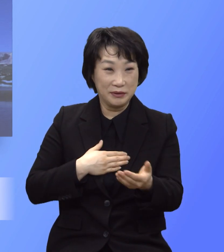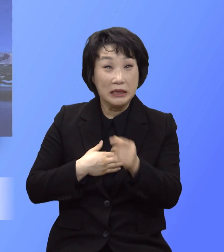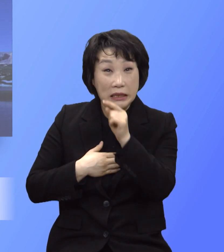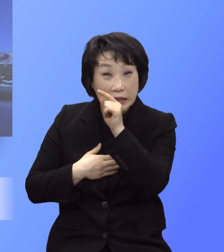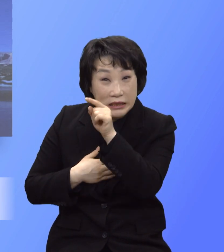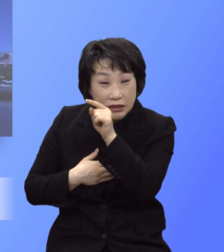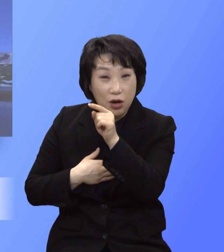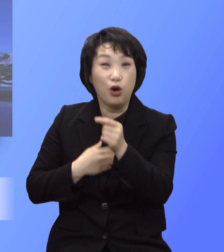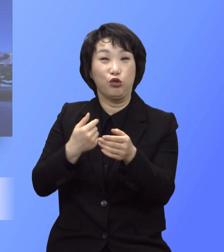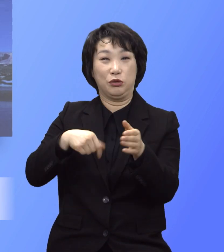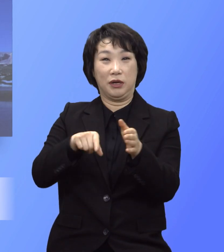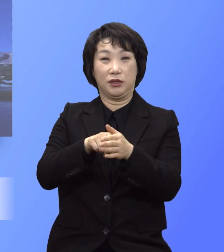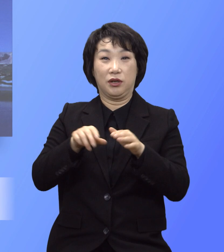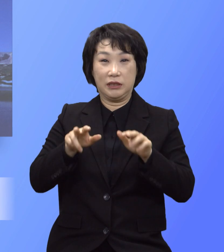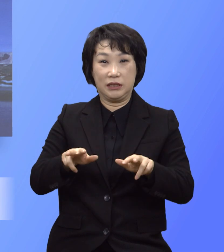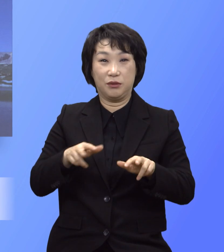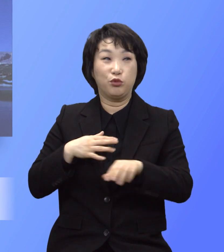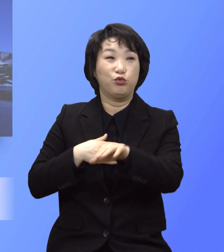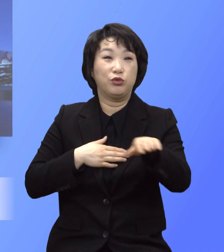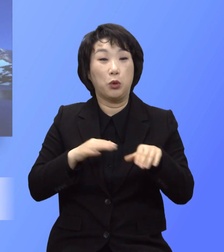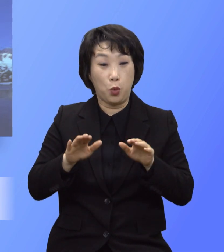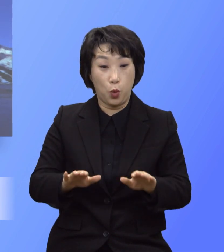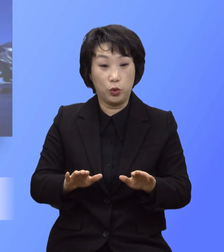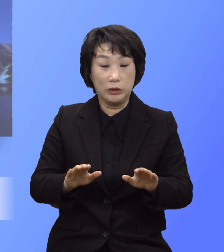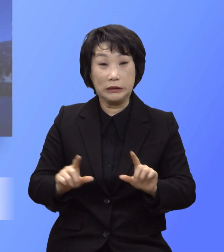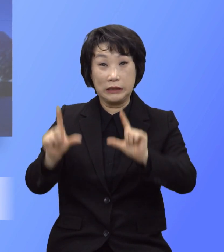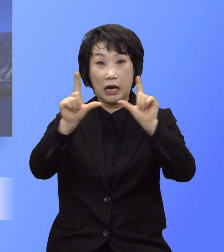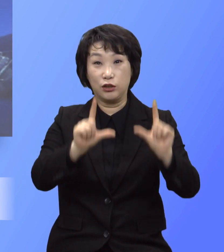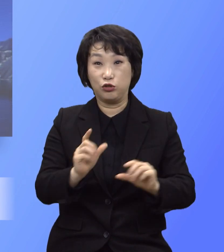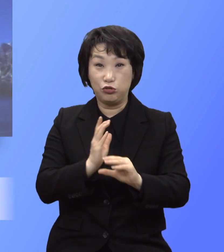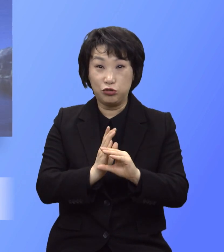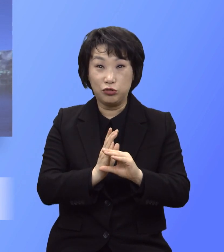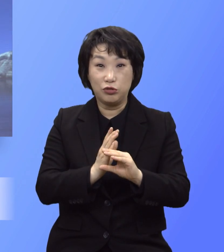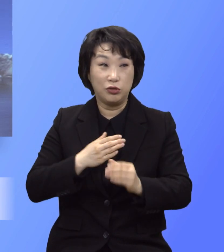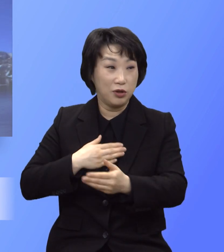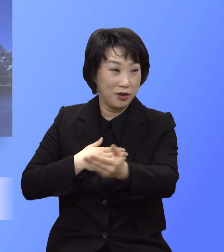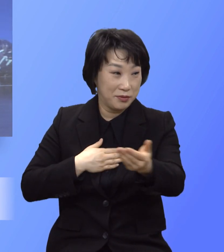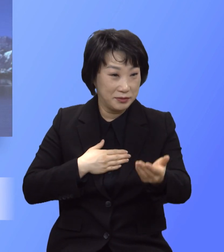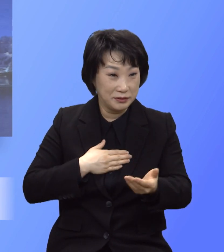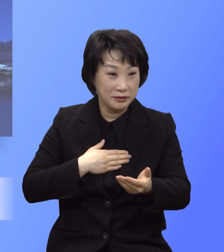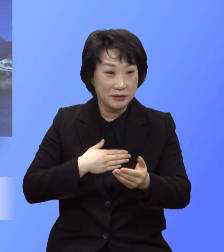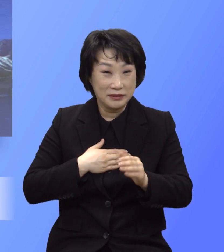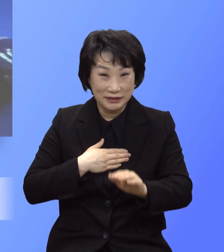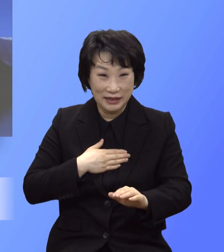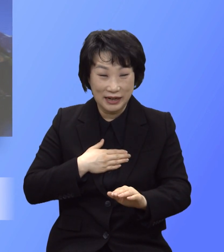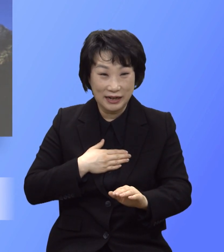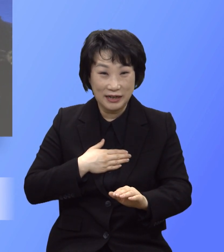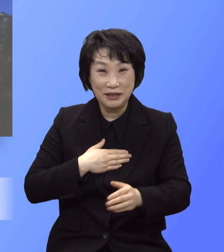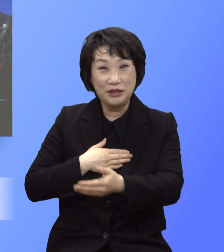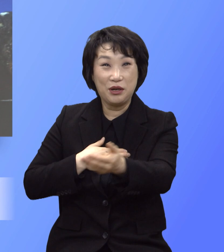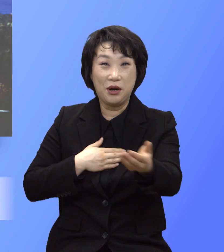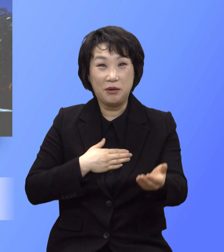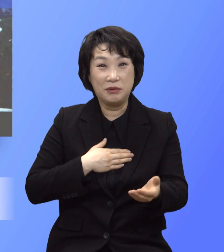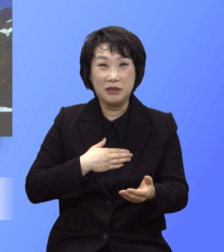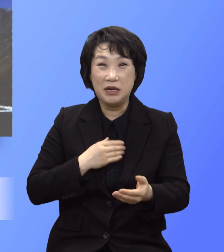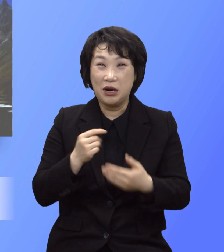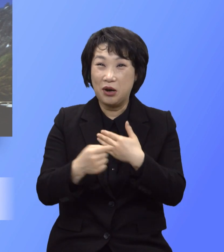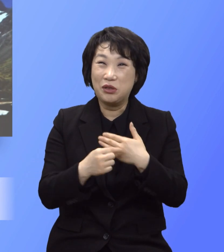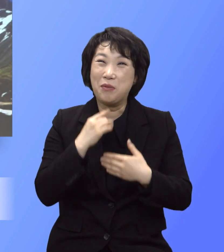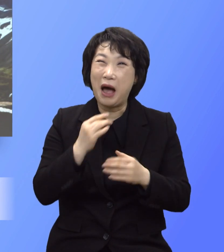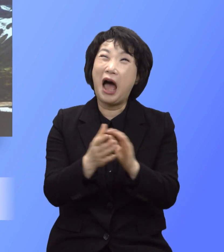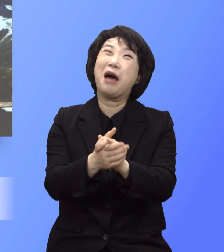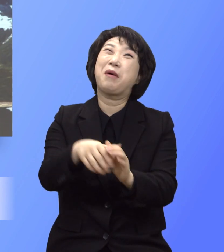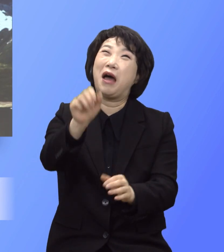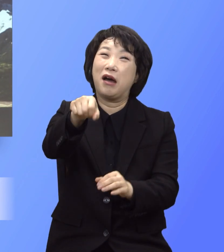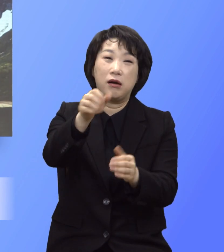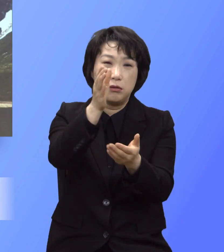그걸 위해서 우리는 오늘을 살고 있다는 사실에 대해서 여러분이 말로만 아멘하지